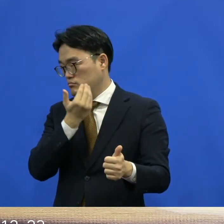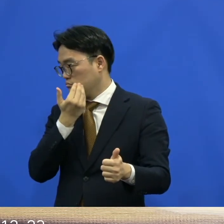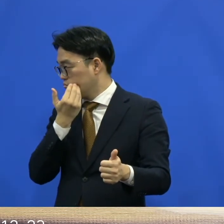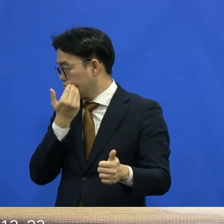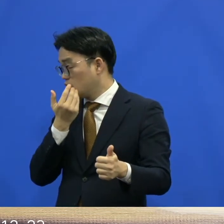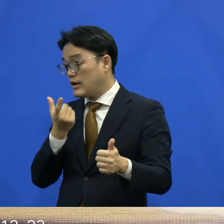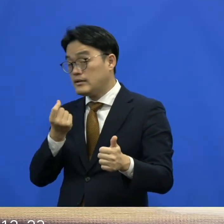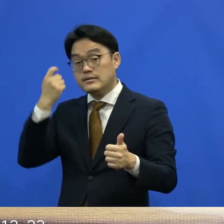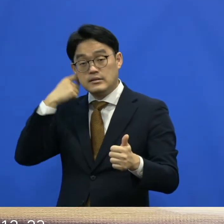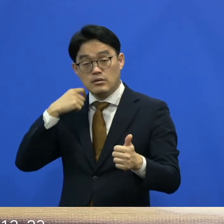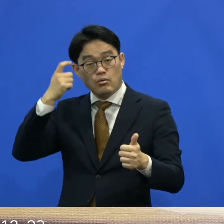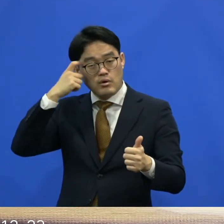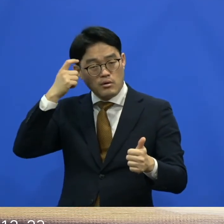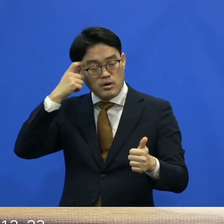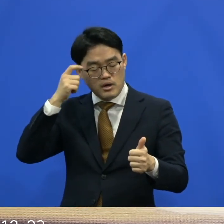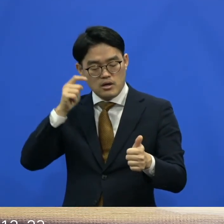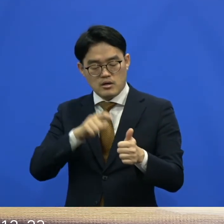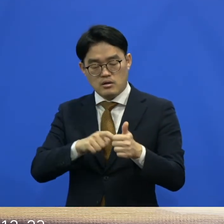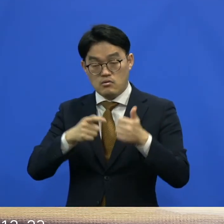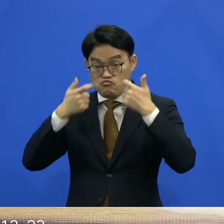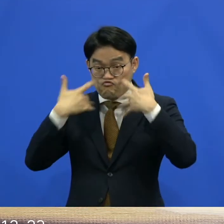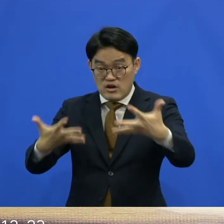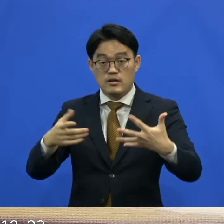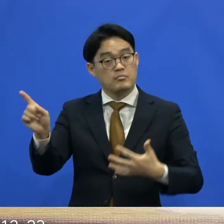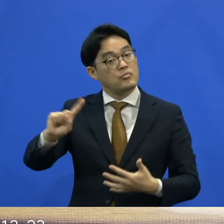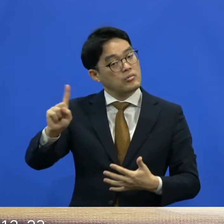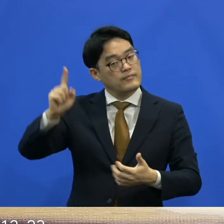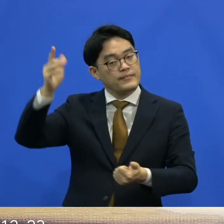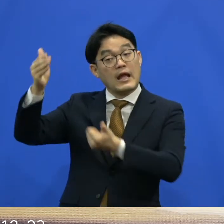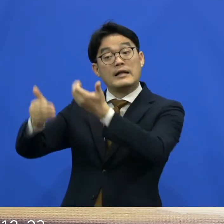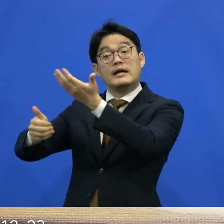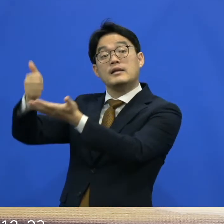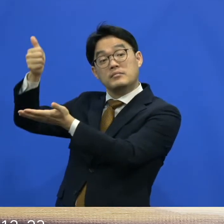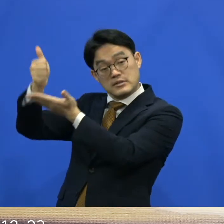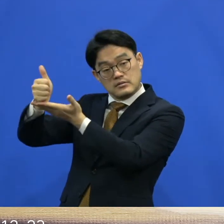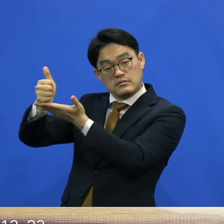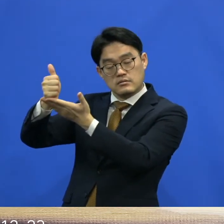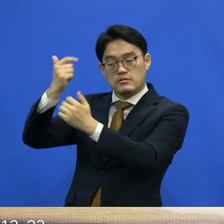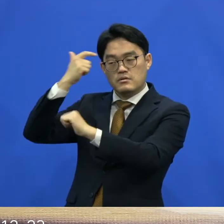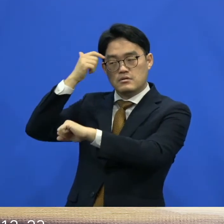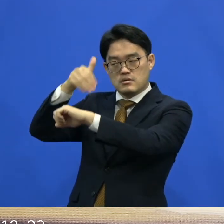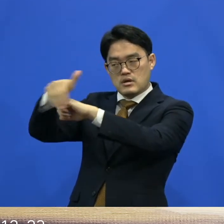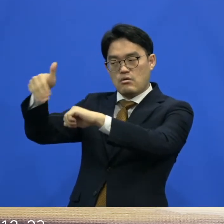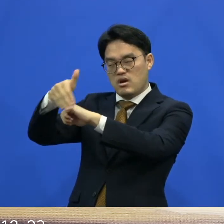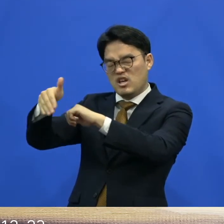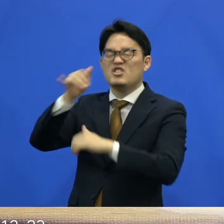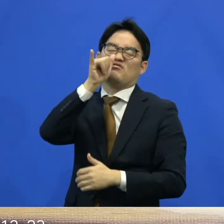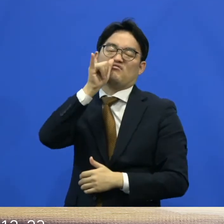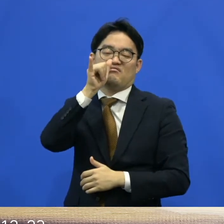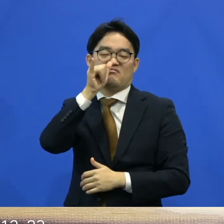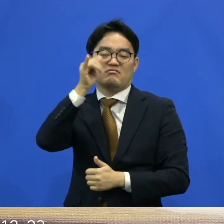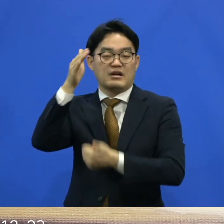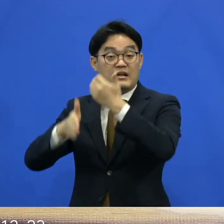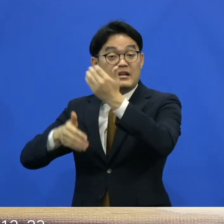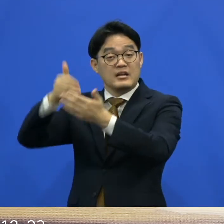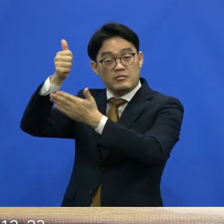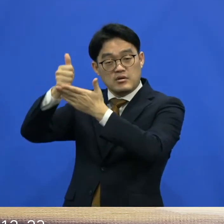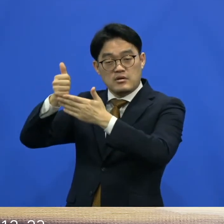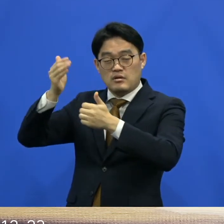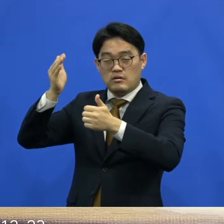하나님의 플랜 속에 이 내려가는 길이 포함되어 있다는 사실밖에